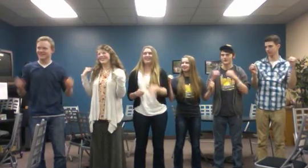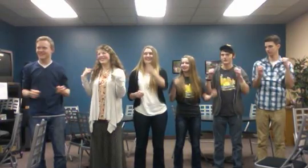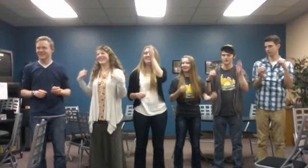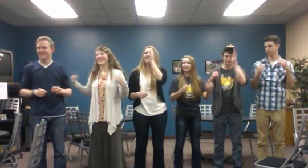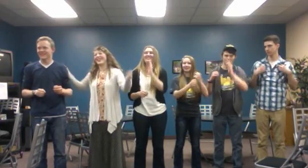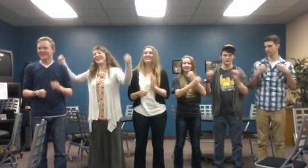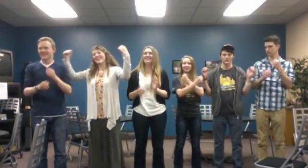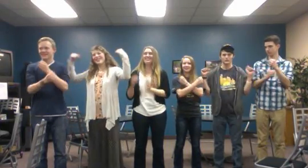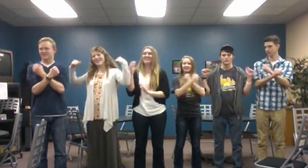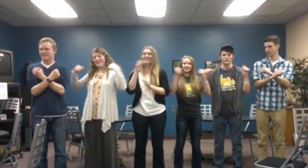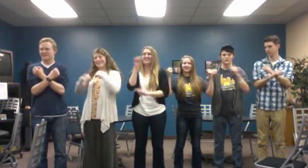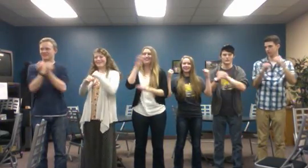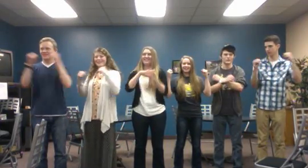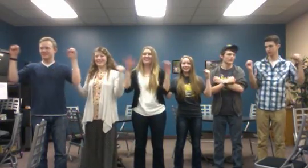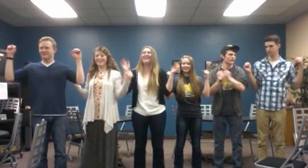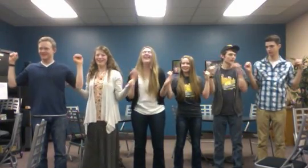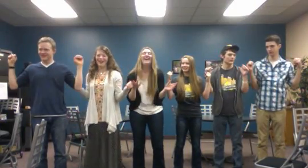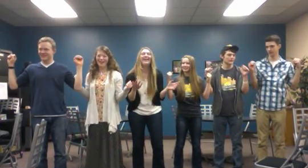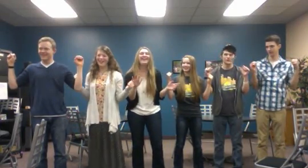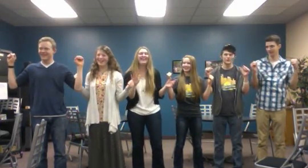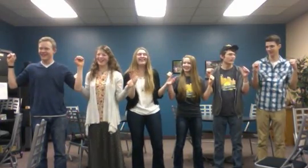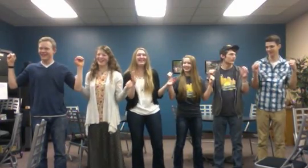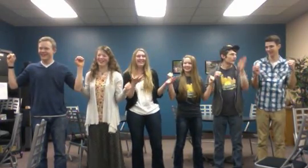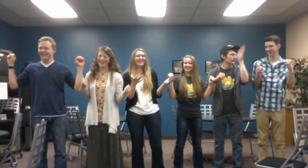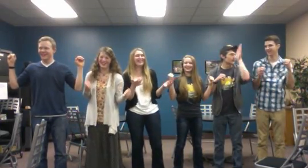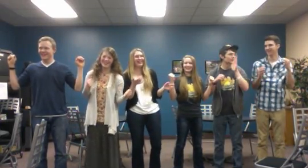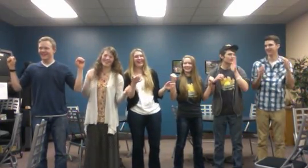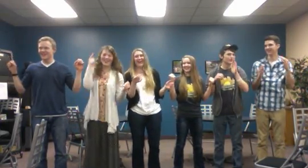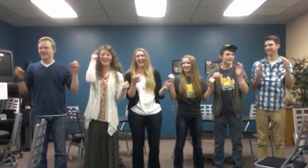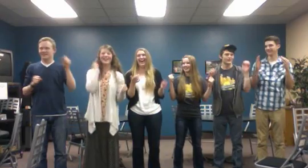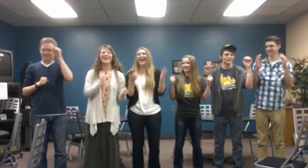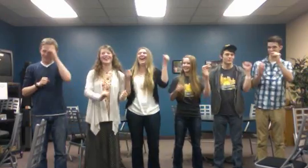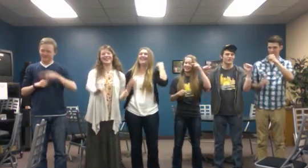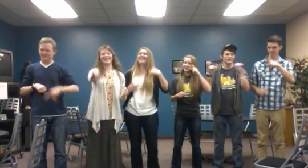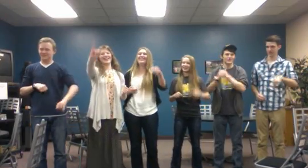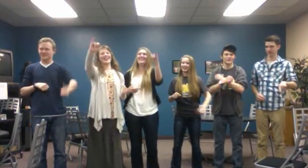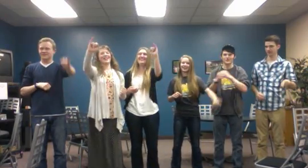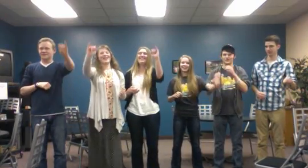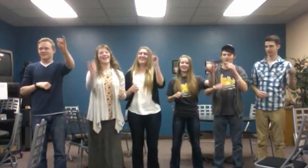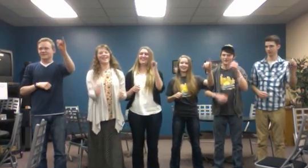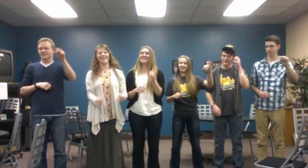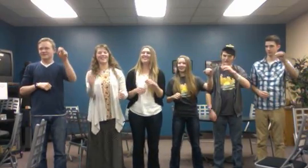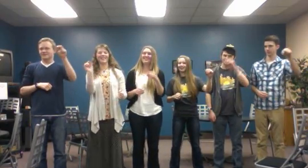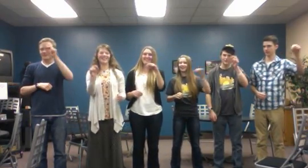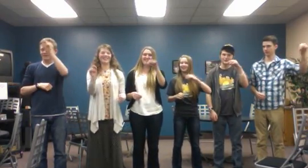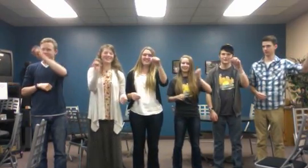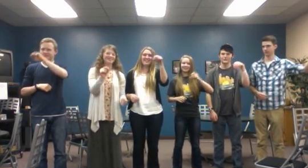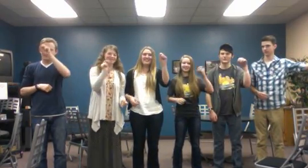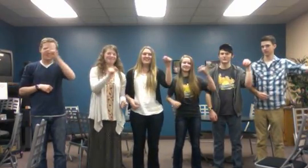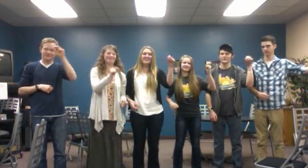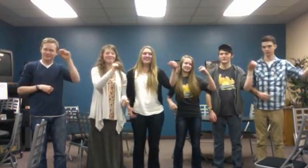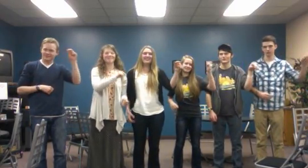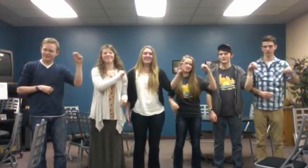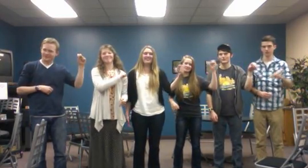Y Dios Puede Salvar. I don't know where it goes. Por siempre, autor de salvación,